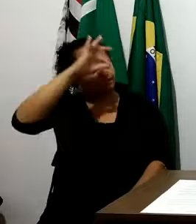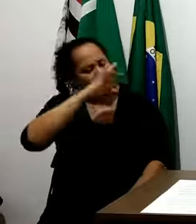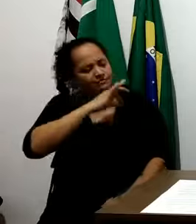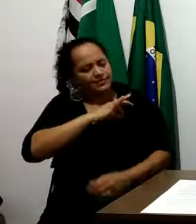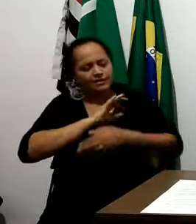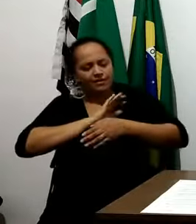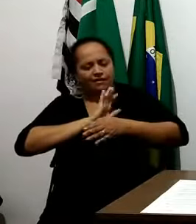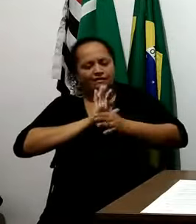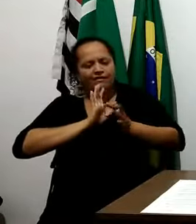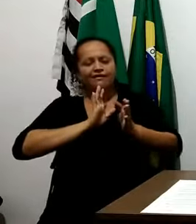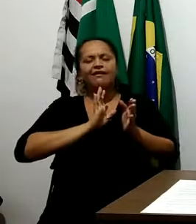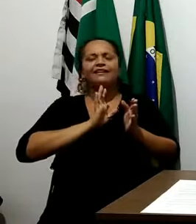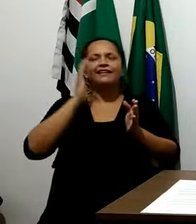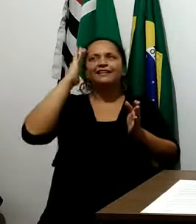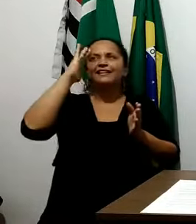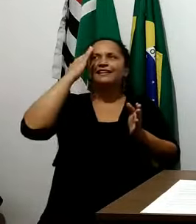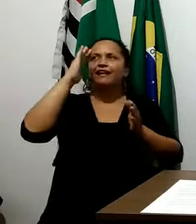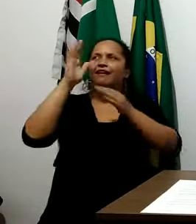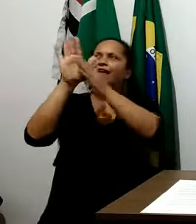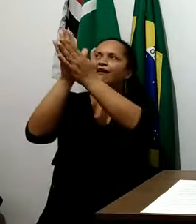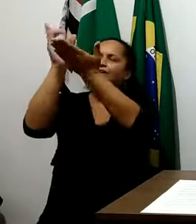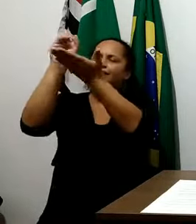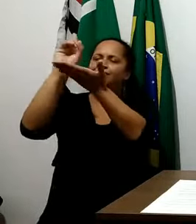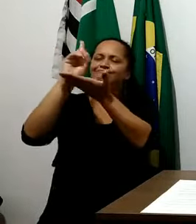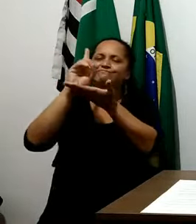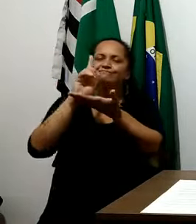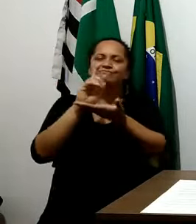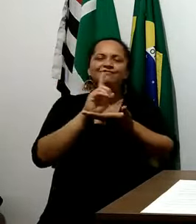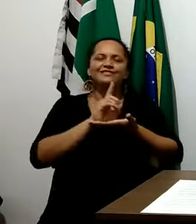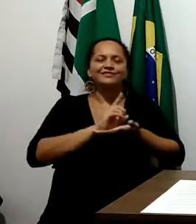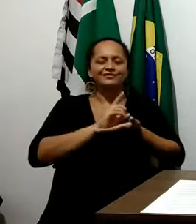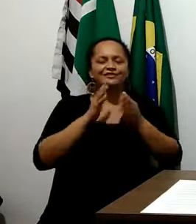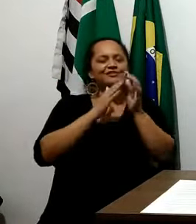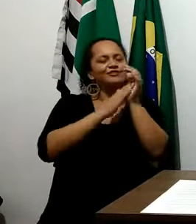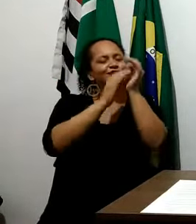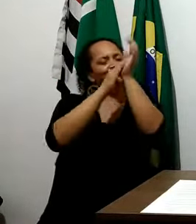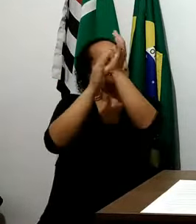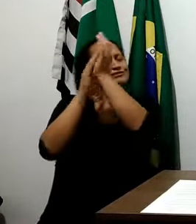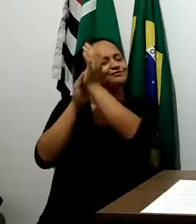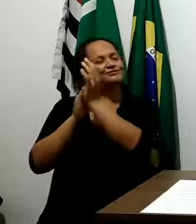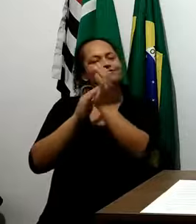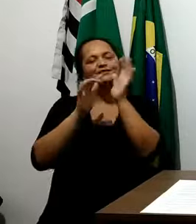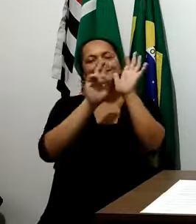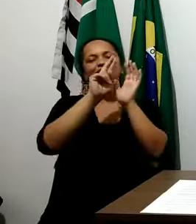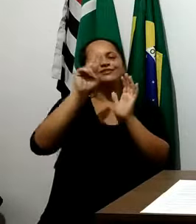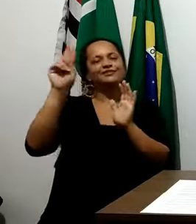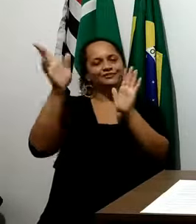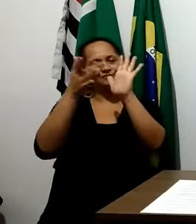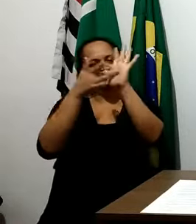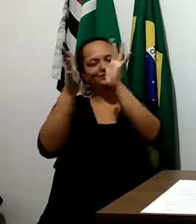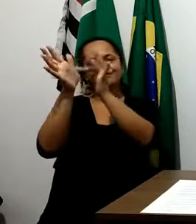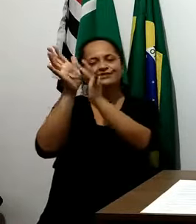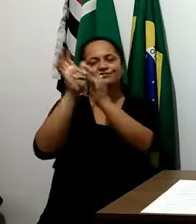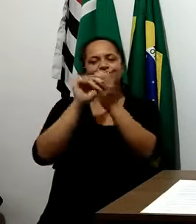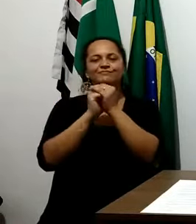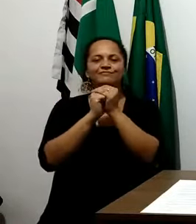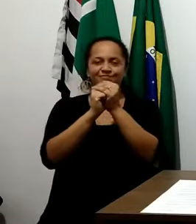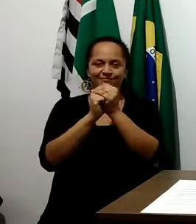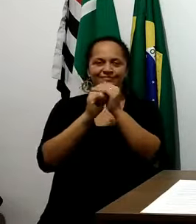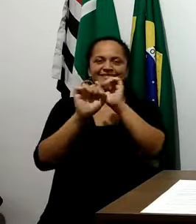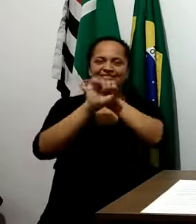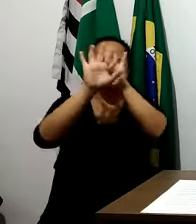forma completa a palavra que o Senhor tem para nós. Nós te louvamos em nome de Jesus. Amém. Glória